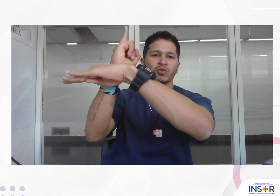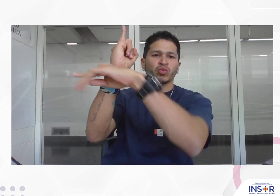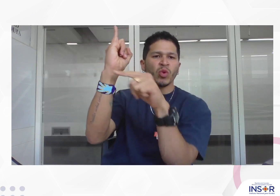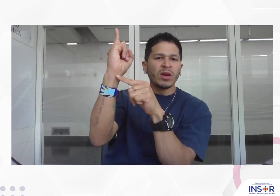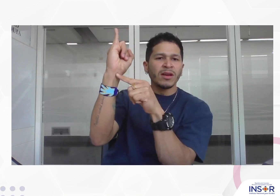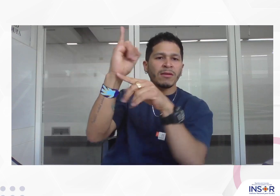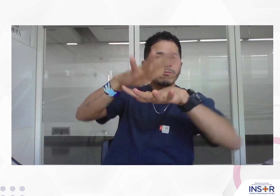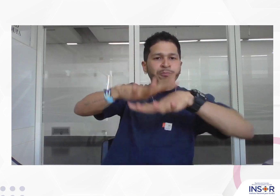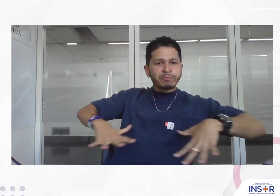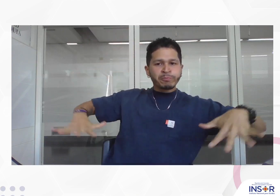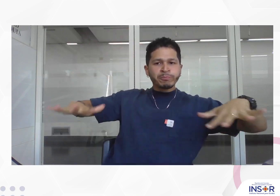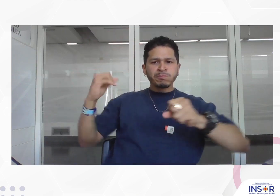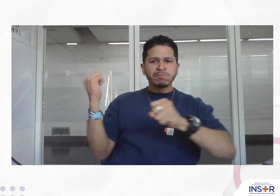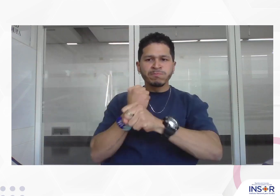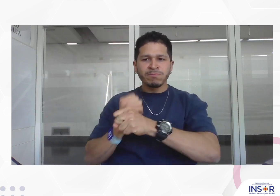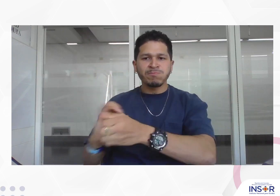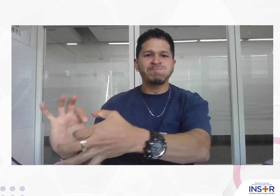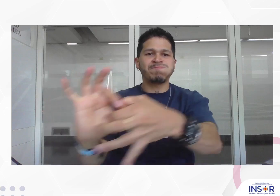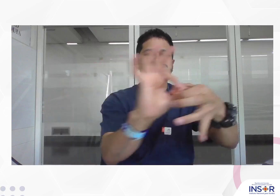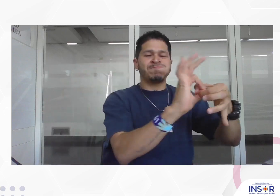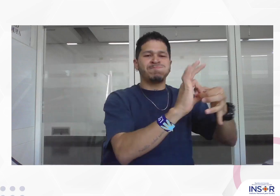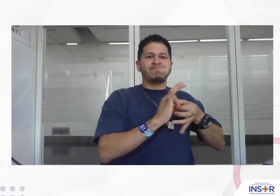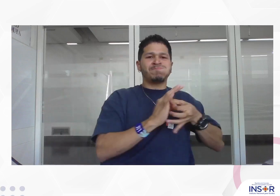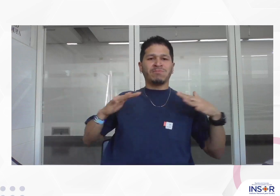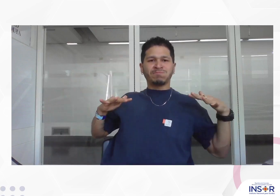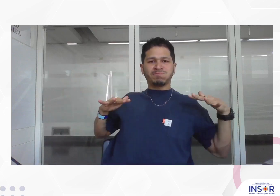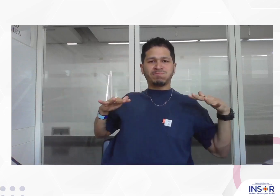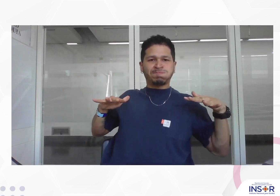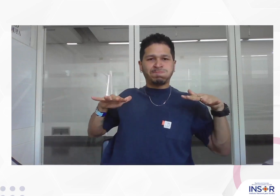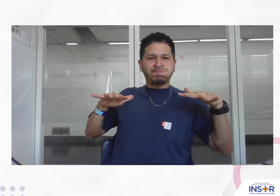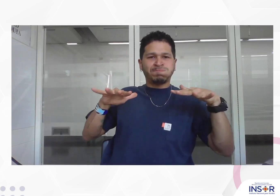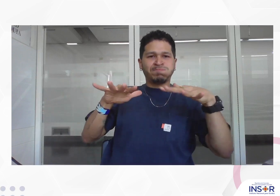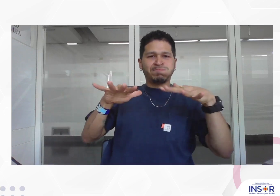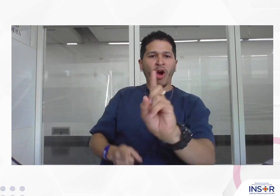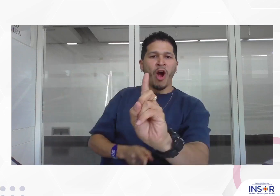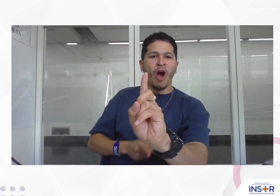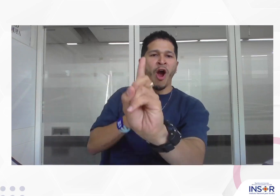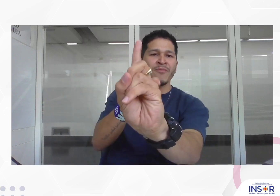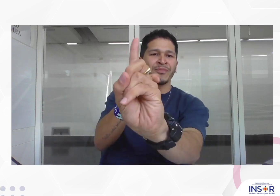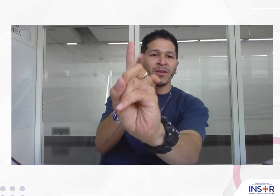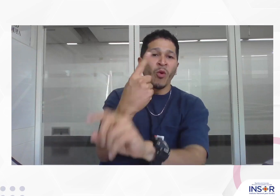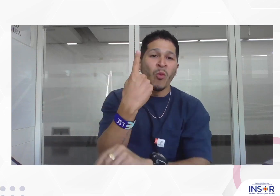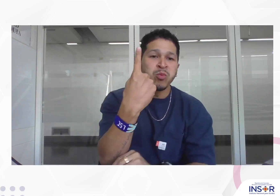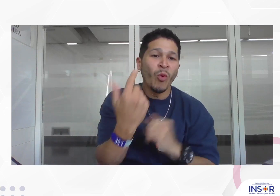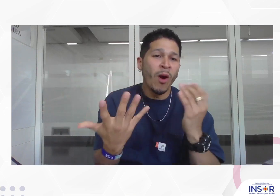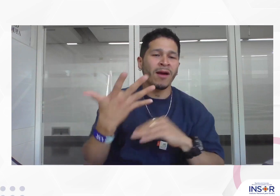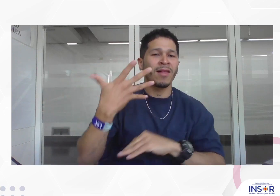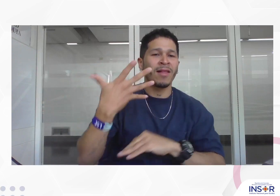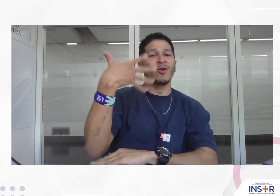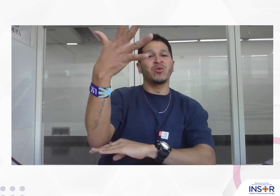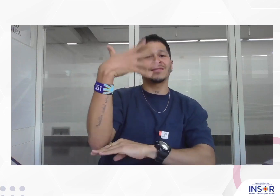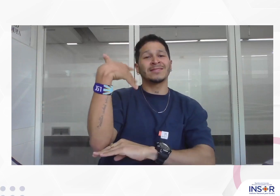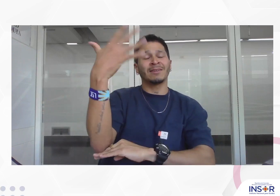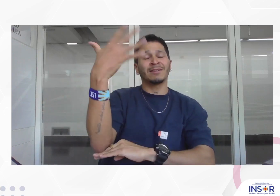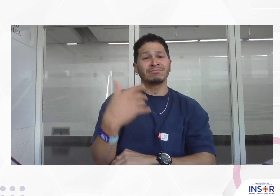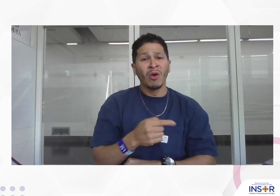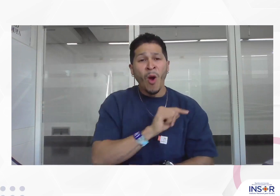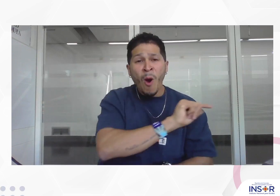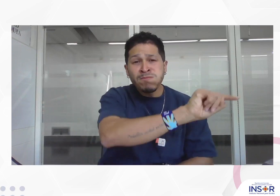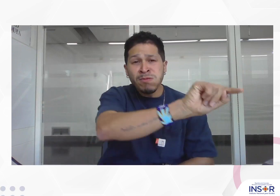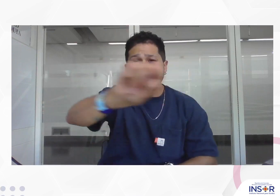lenguaje identitario que permite que las personas sordas pues trabajen para incidir